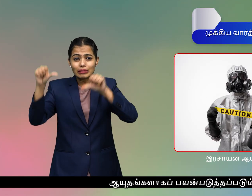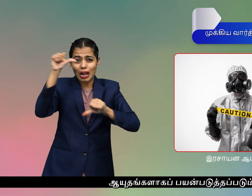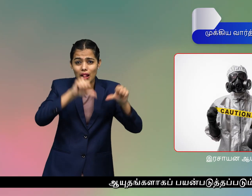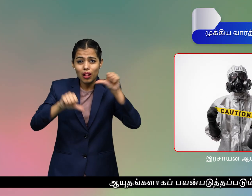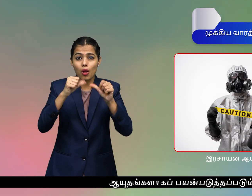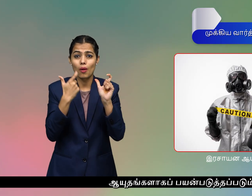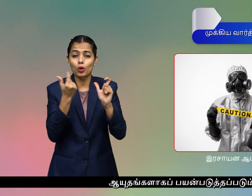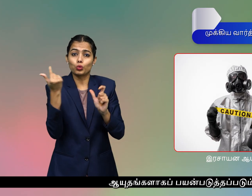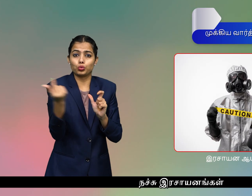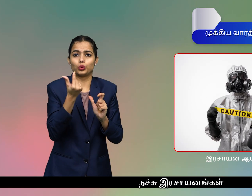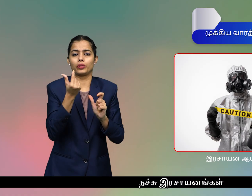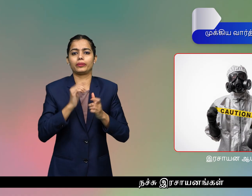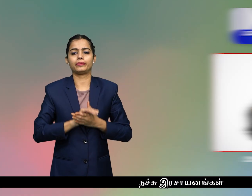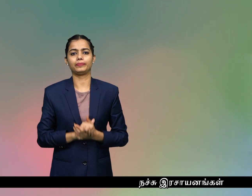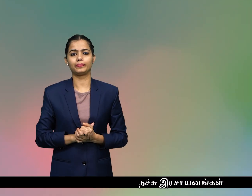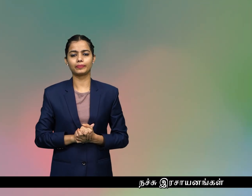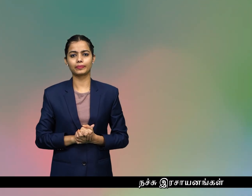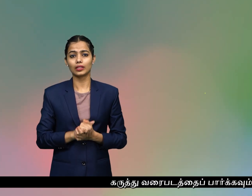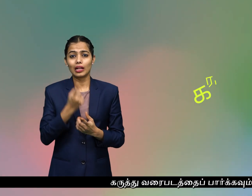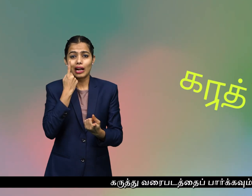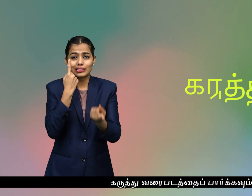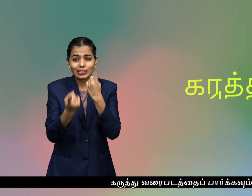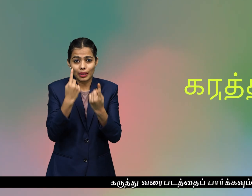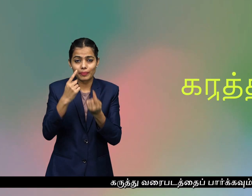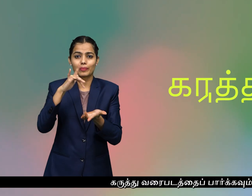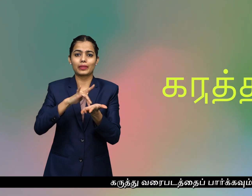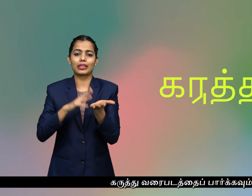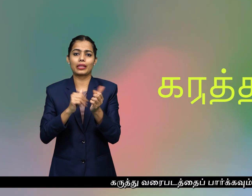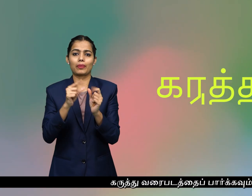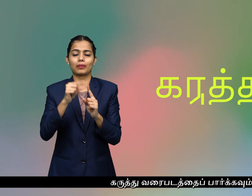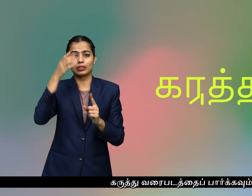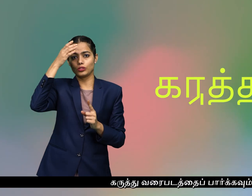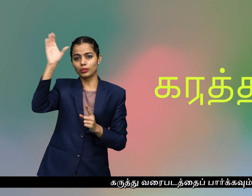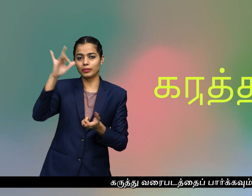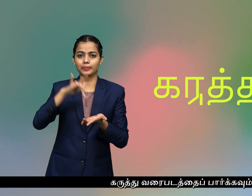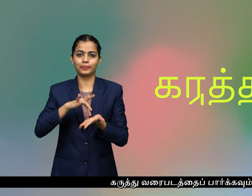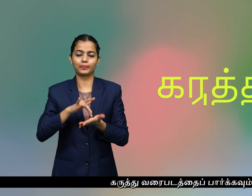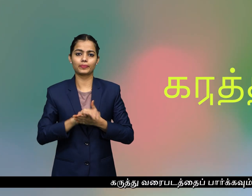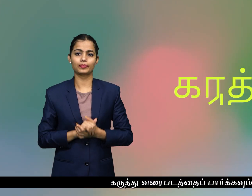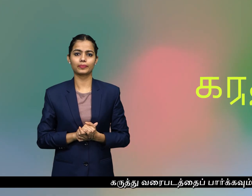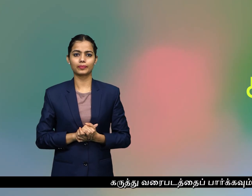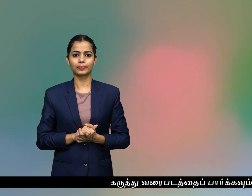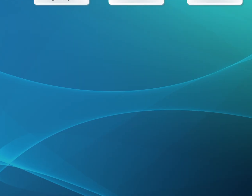ஆயுதங்களாக பயன்படுத்தப்படும் நச்சு இரசாயனங்கள். கருத்து வரைபடத்தை பார்ப்போம்.